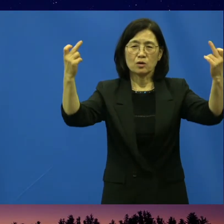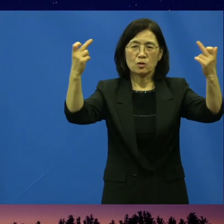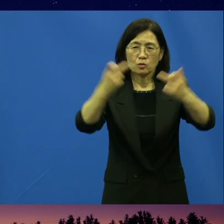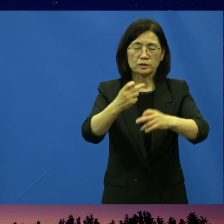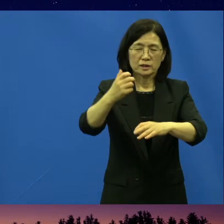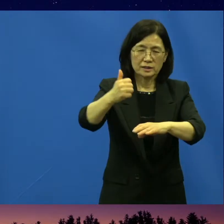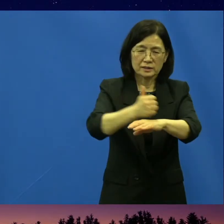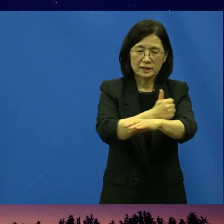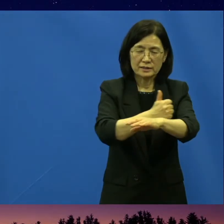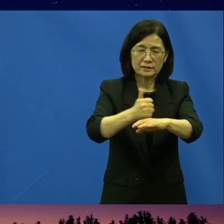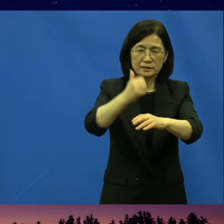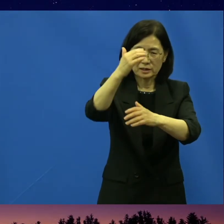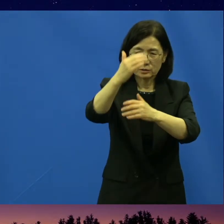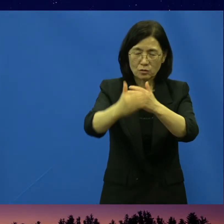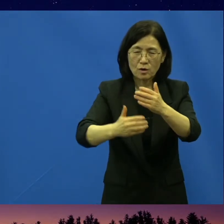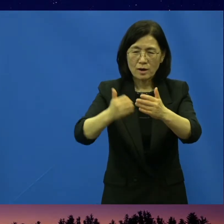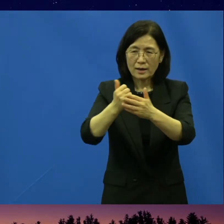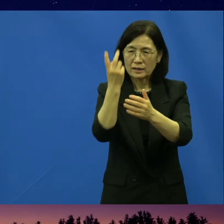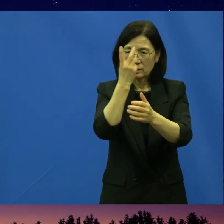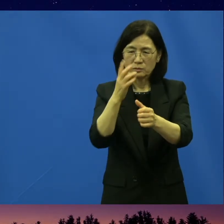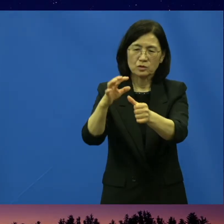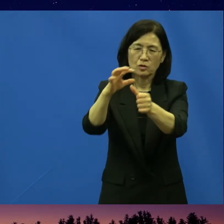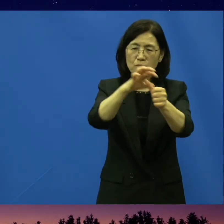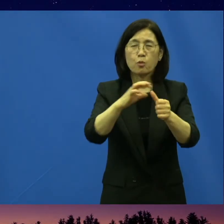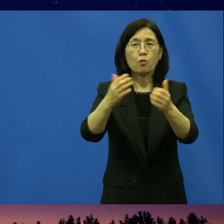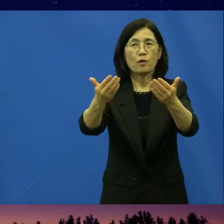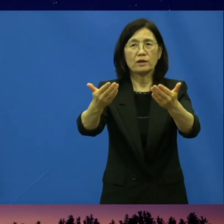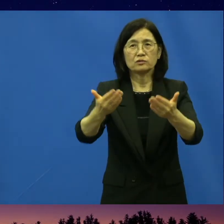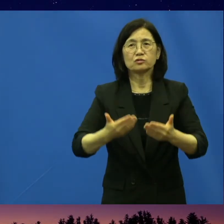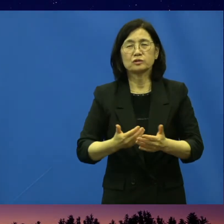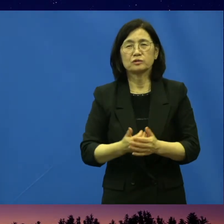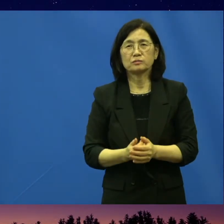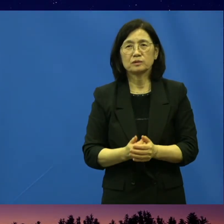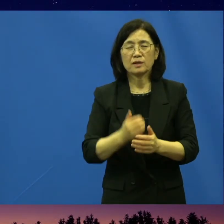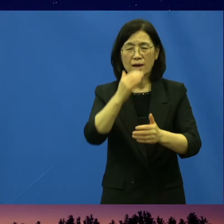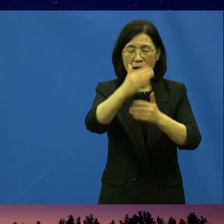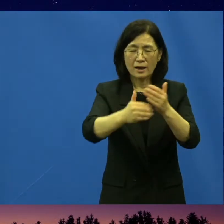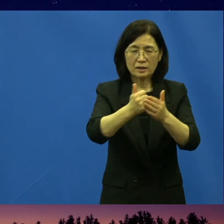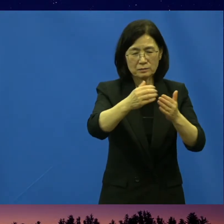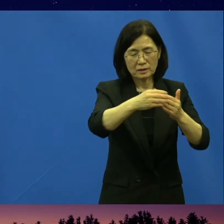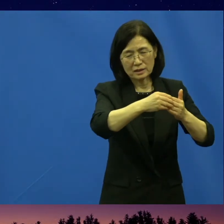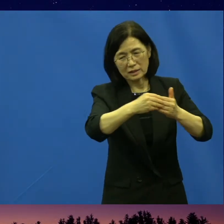함께 하시는 거예요. 그들은 하나님의 인도를 신뢰하지 않았다.